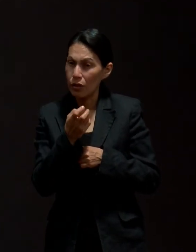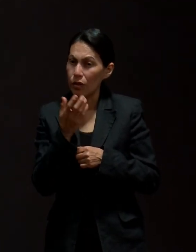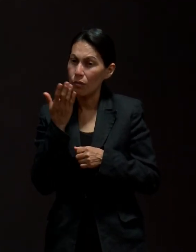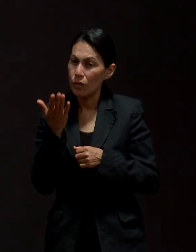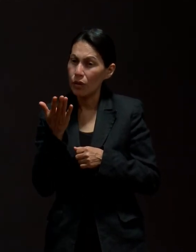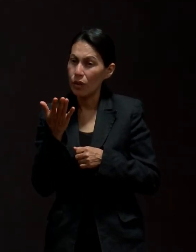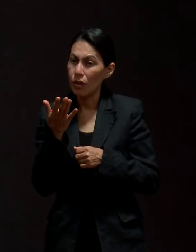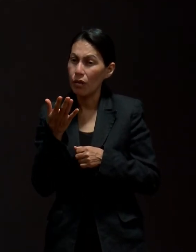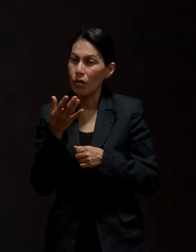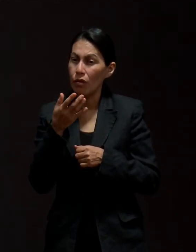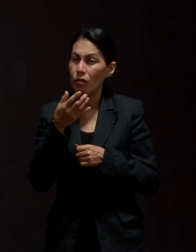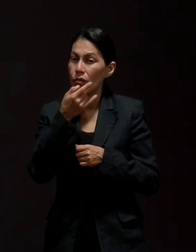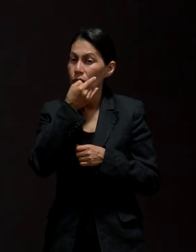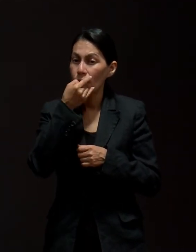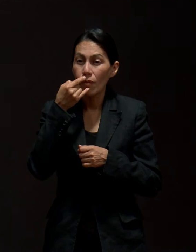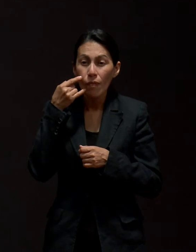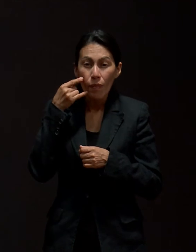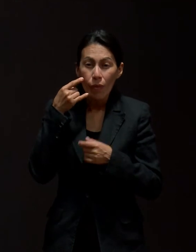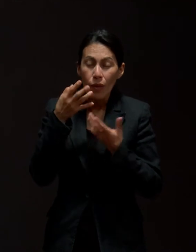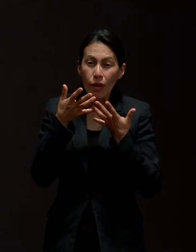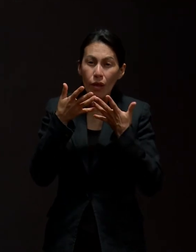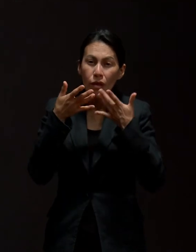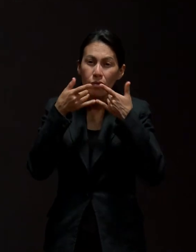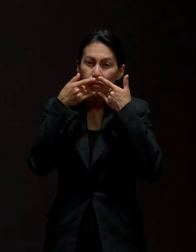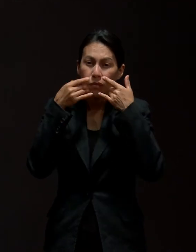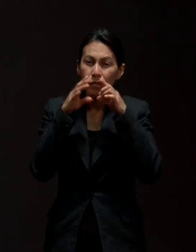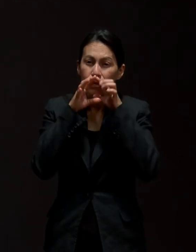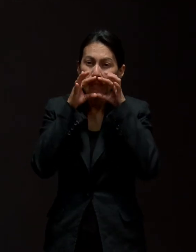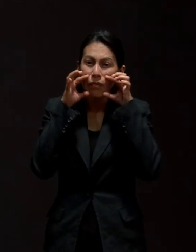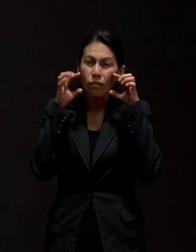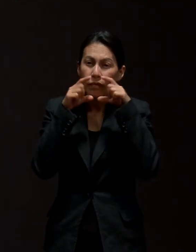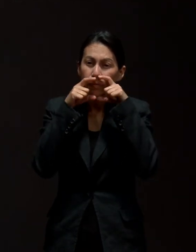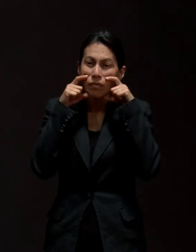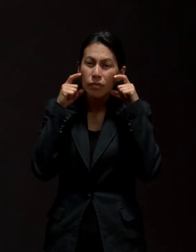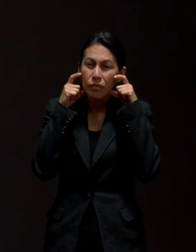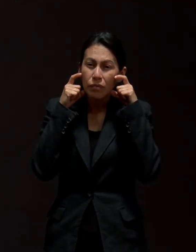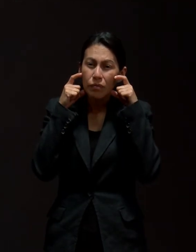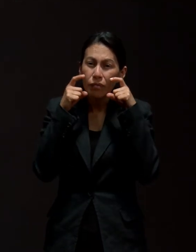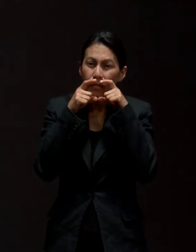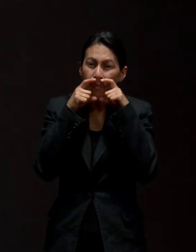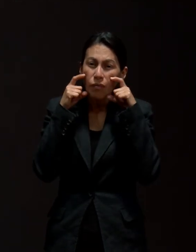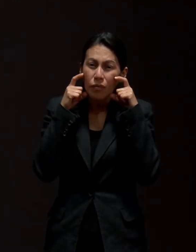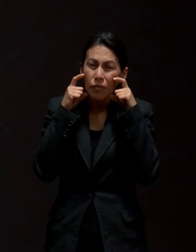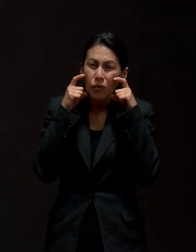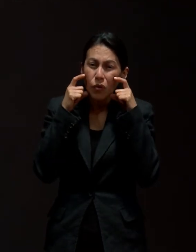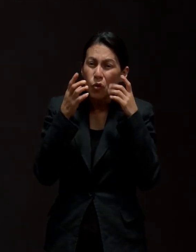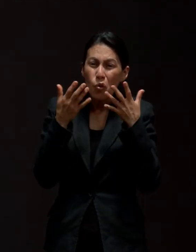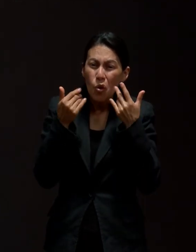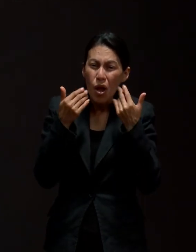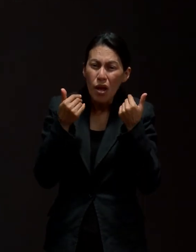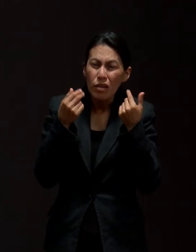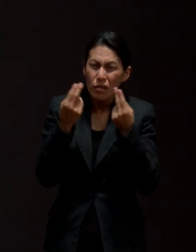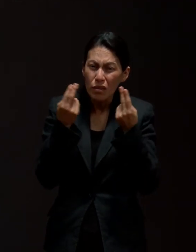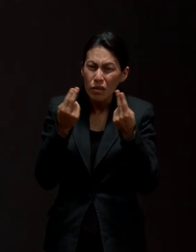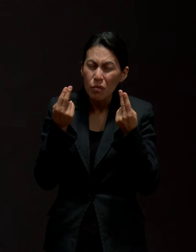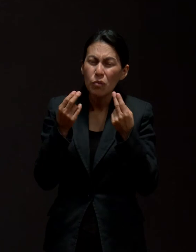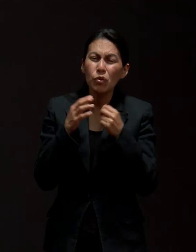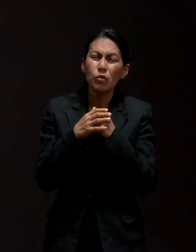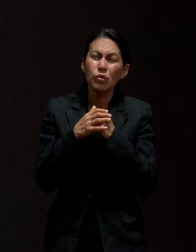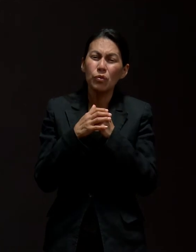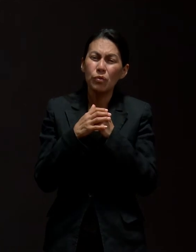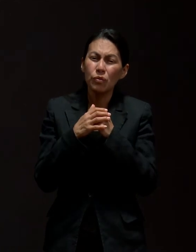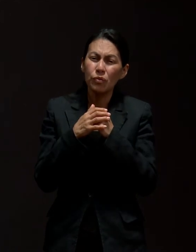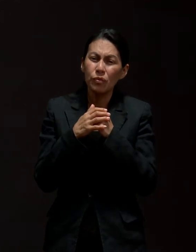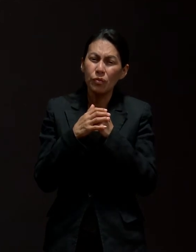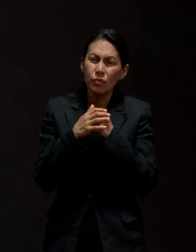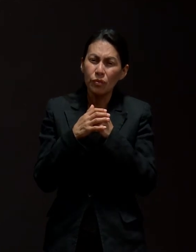Entonces, empezaron a pedir que necesitaban máscaras, ¿verdad? Y había una isla, un hospital en Perú, con una